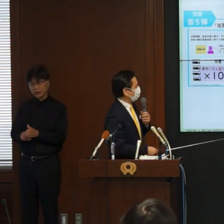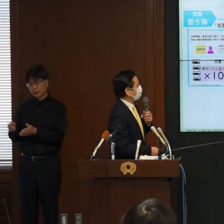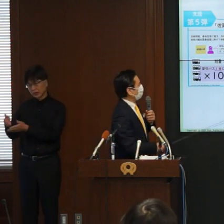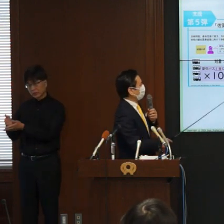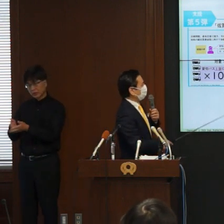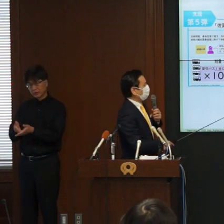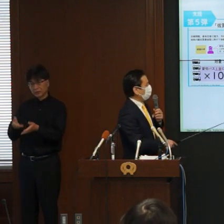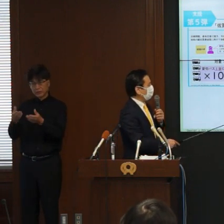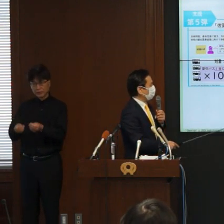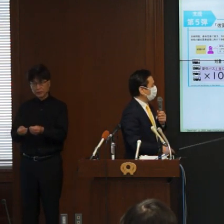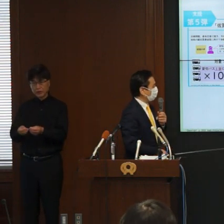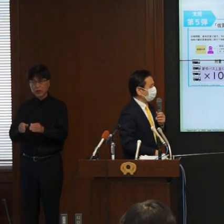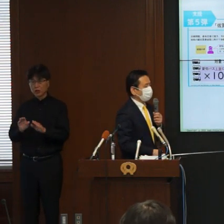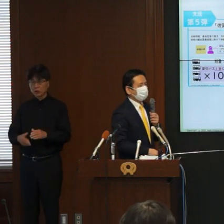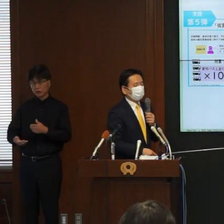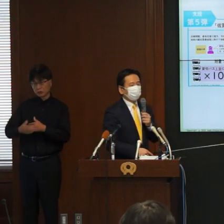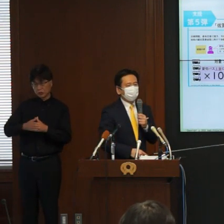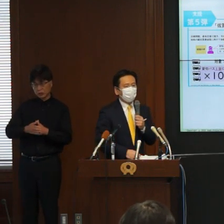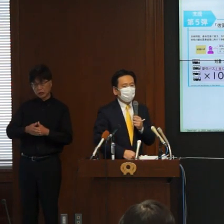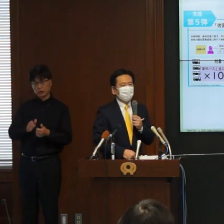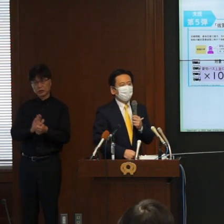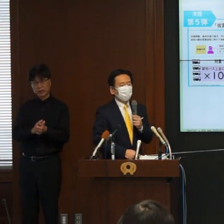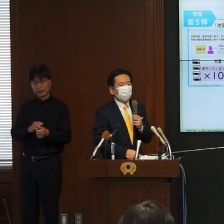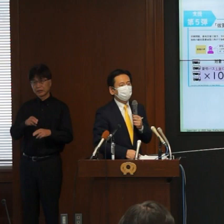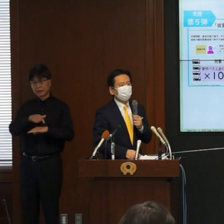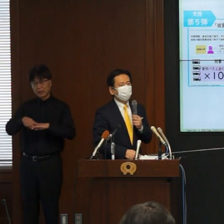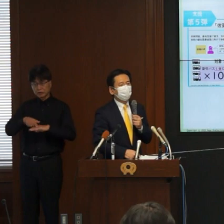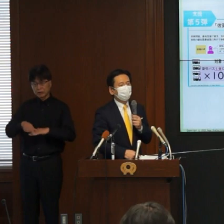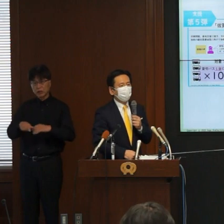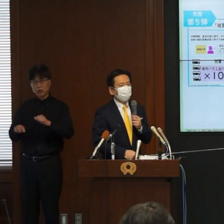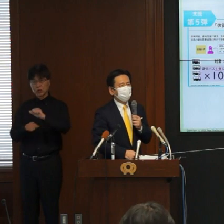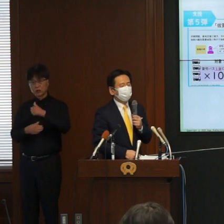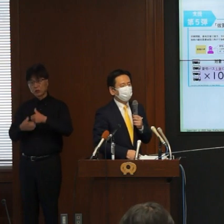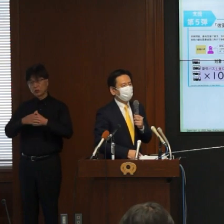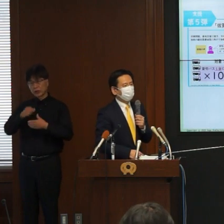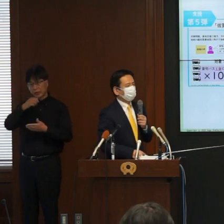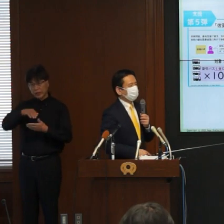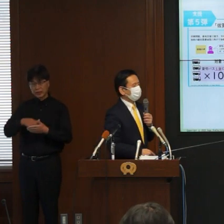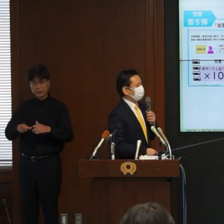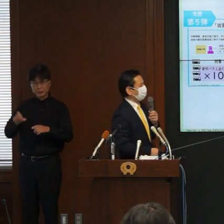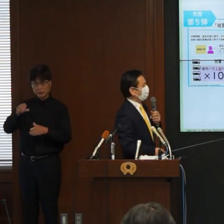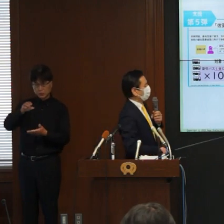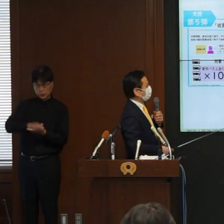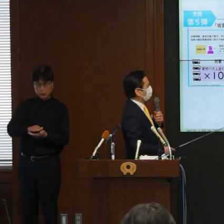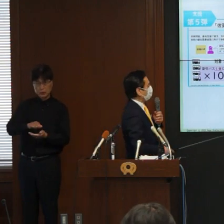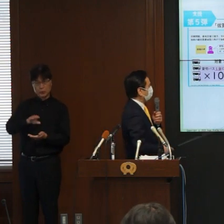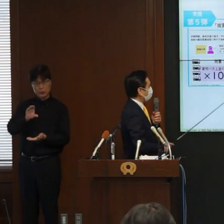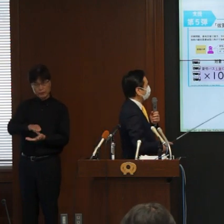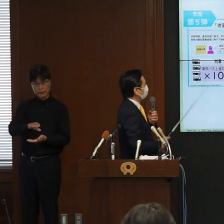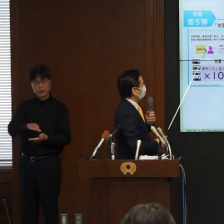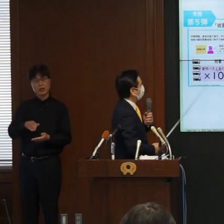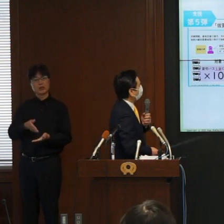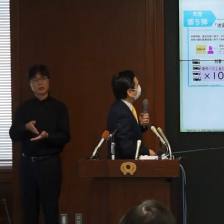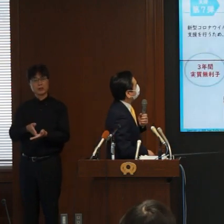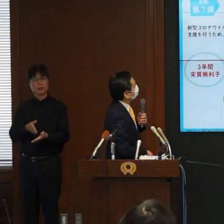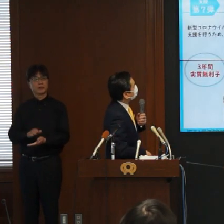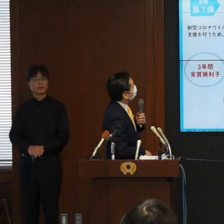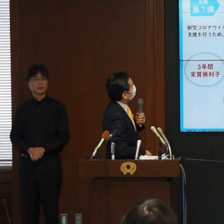ものでありまして、今回の追加の支援策として5月補正で計上しているものにつきまして説明します